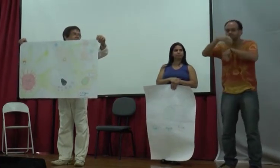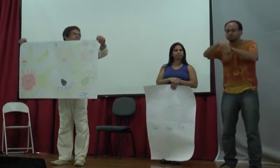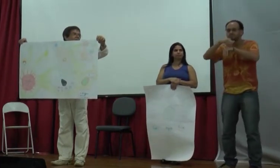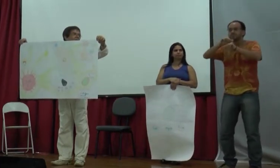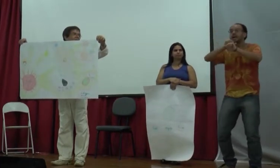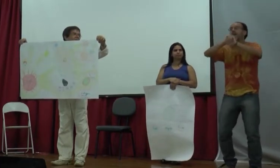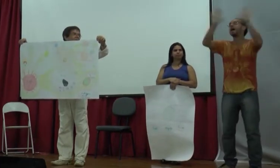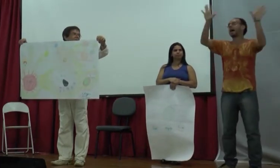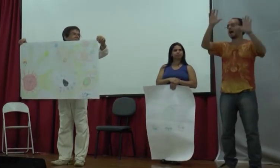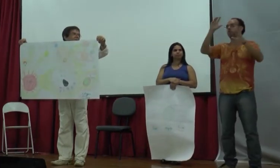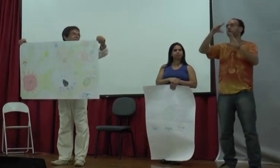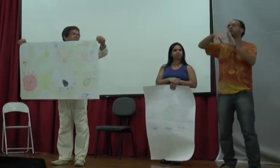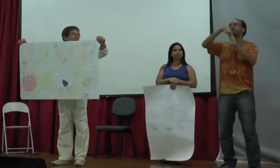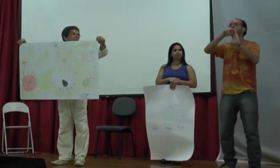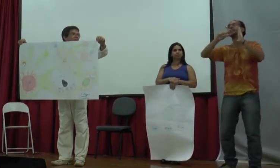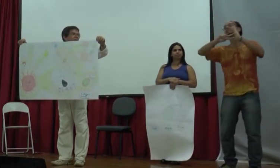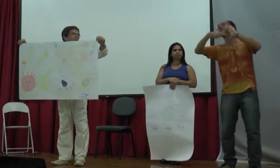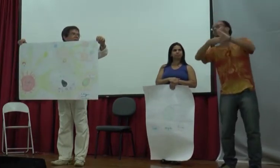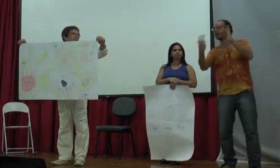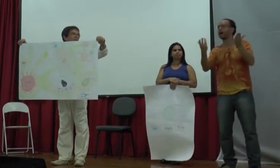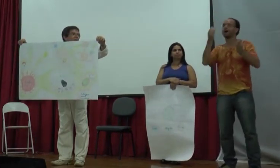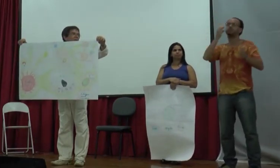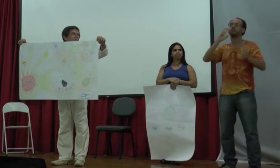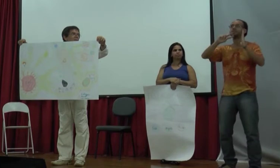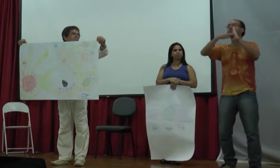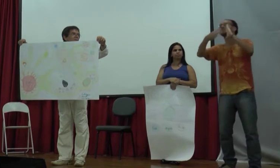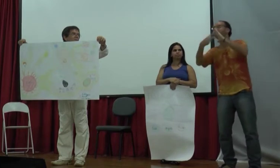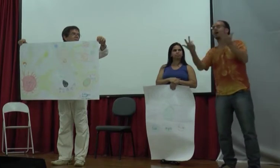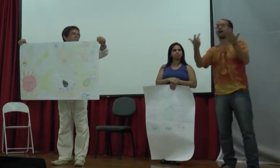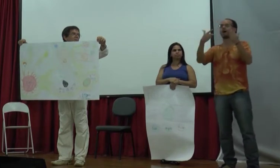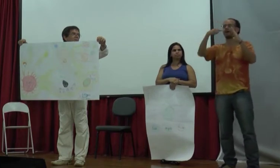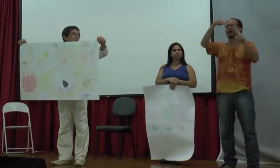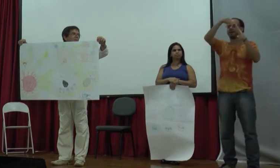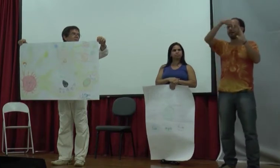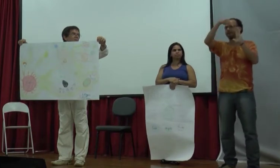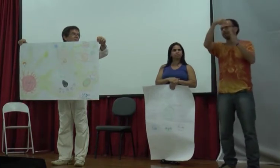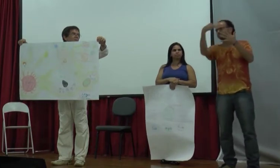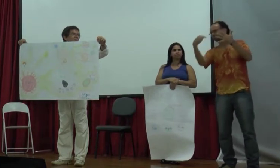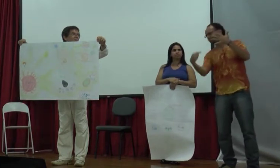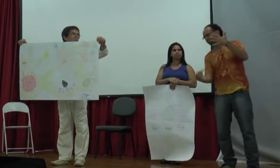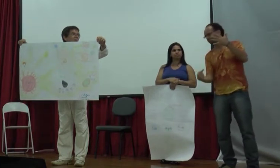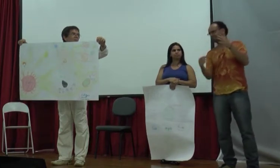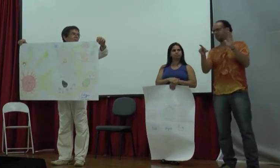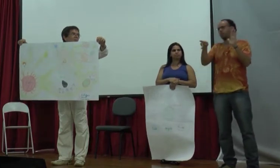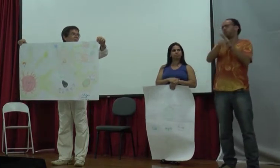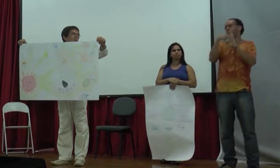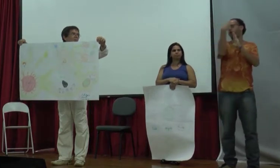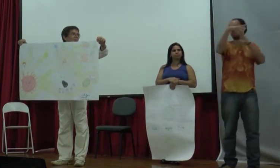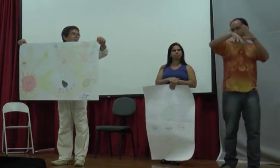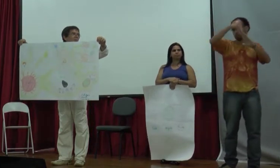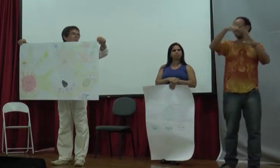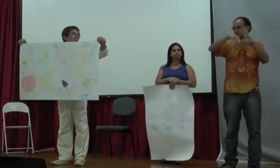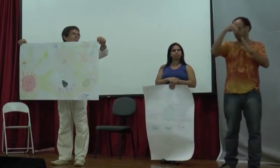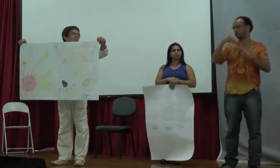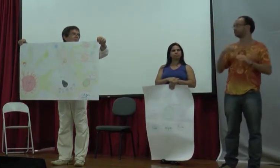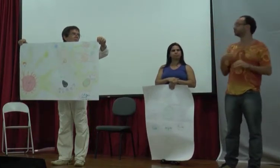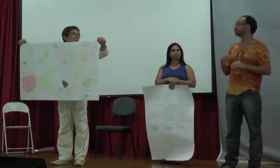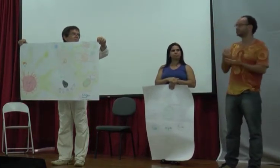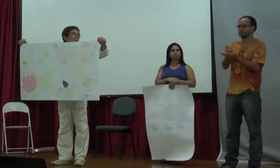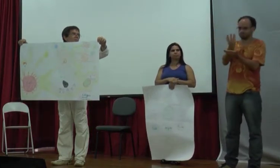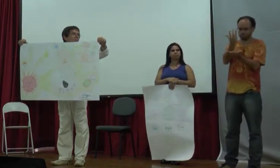grupo teve a responsabilidade de divulgar o que significa a Casa Espírita, vários pontos,